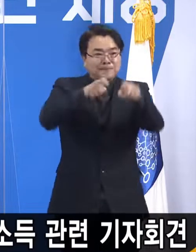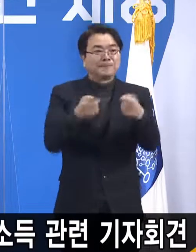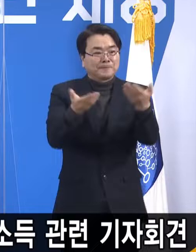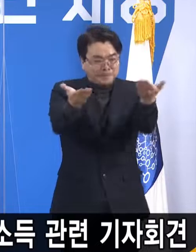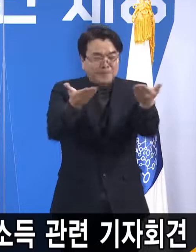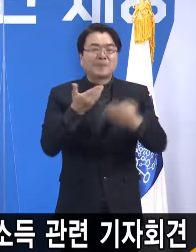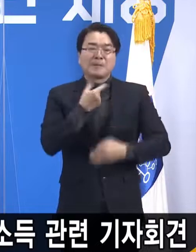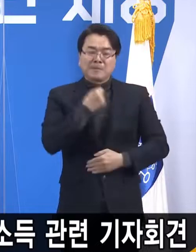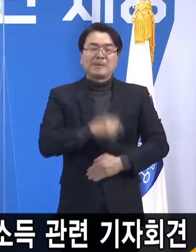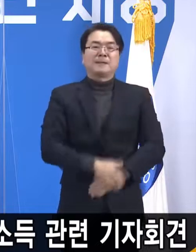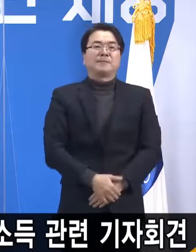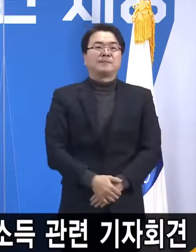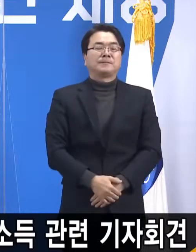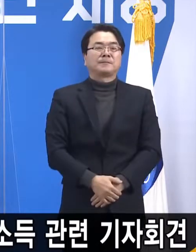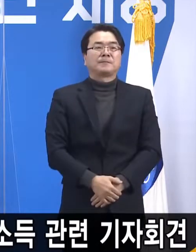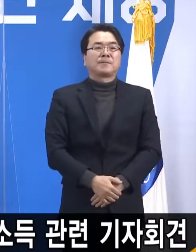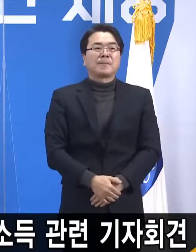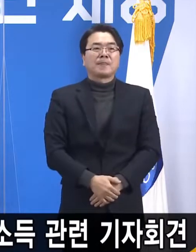하겠습니다.